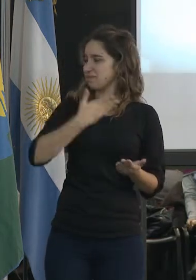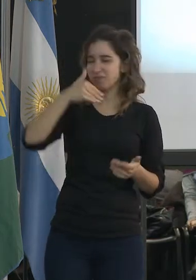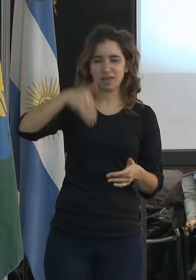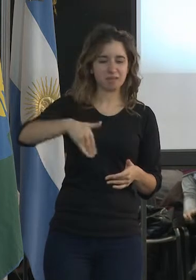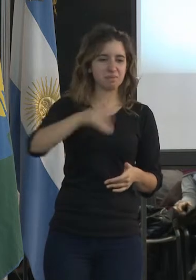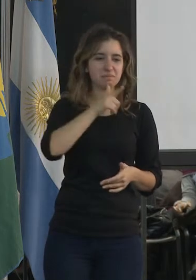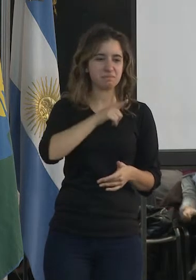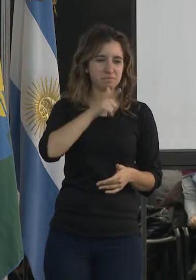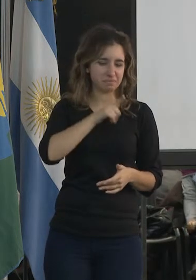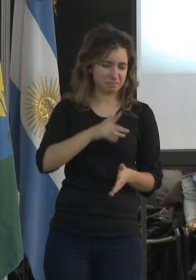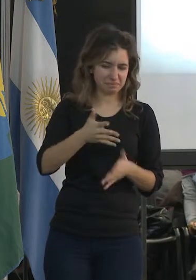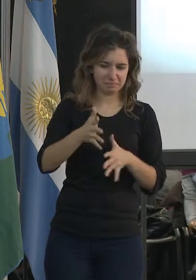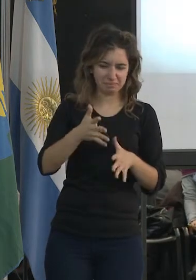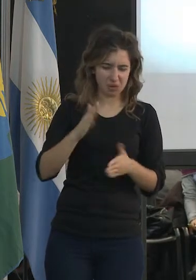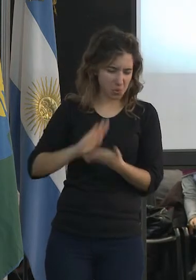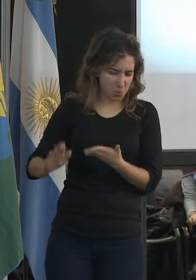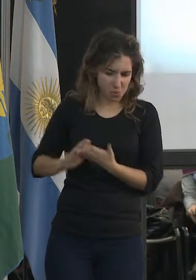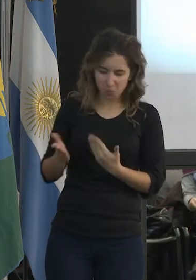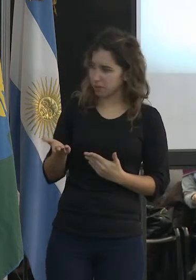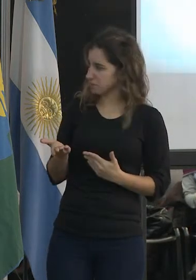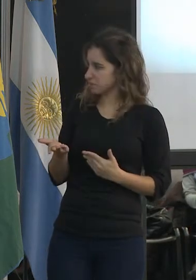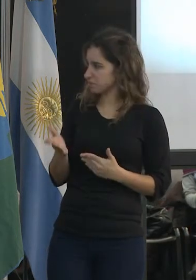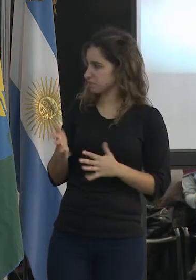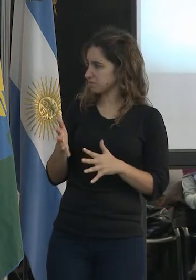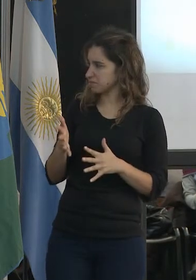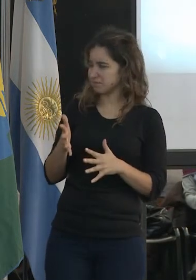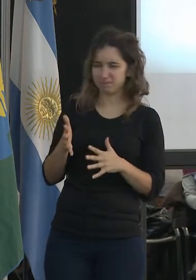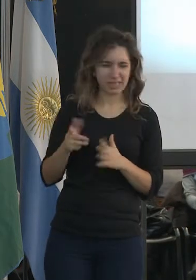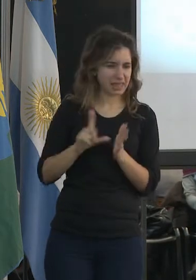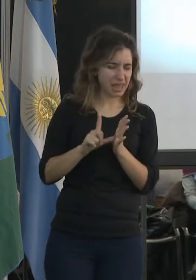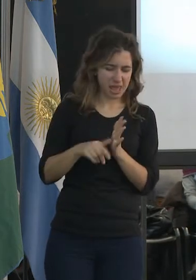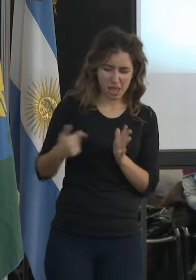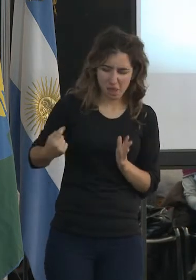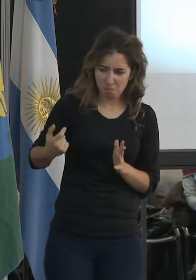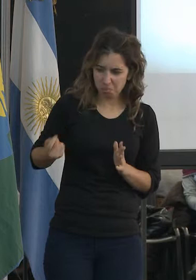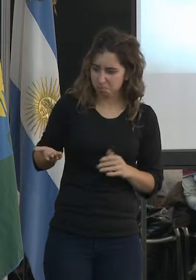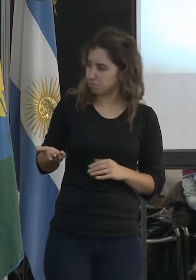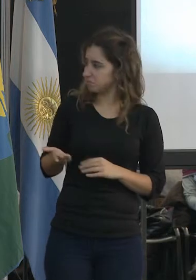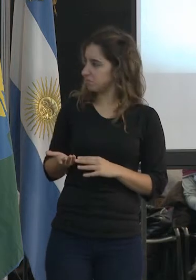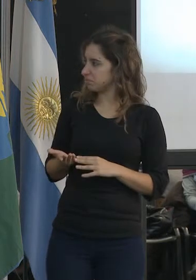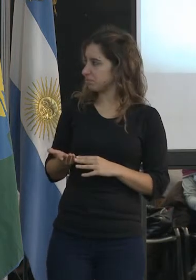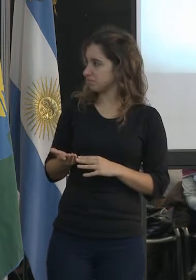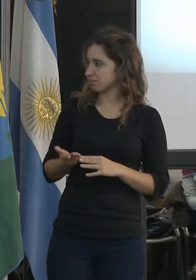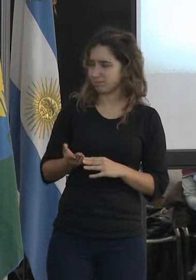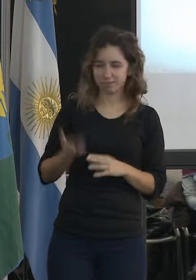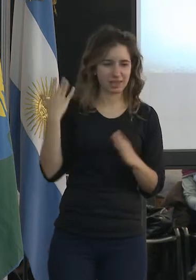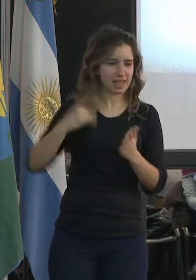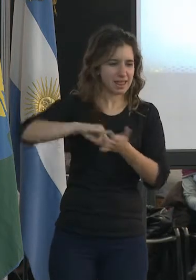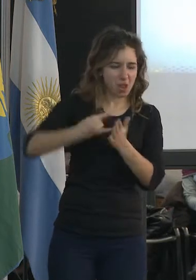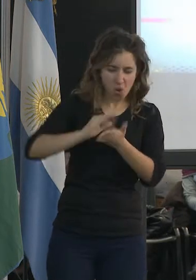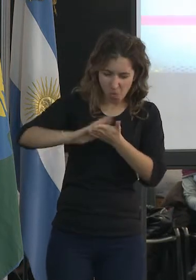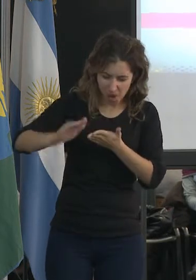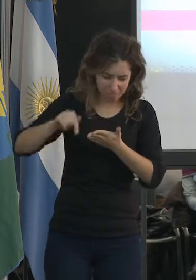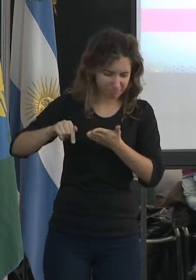parecer a nosotros viejas, pero en realidad son bastante novedosas, no tienen tanta antigüedad en el espectro, y mucho menos las tecnologías actuales. Por